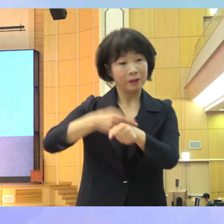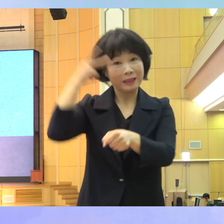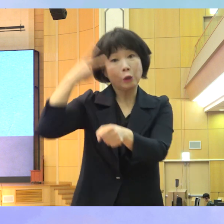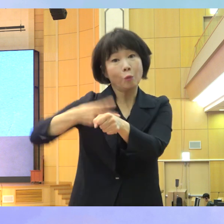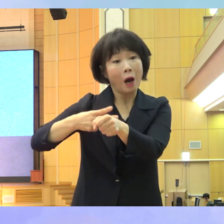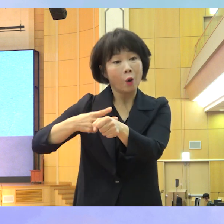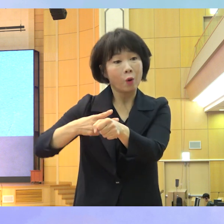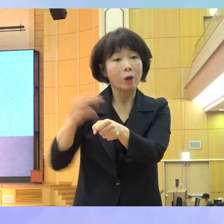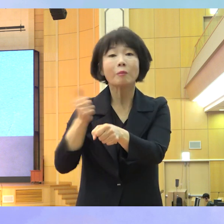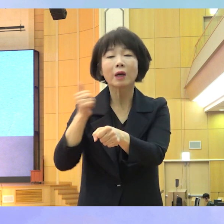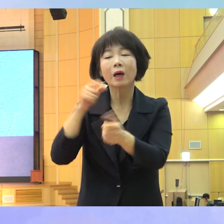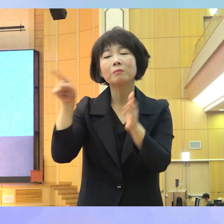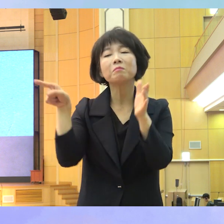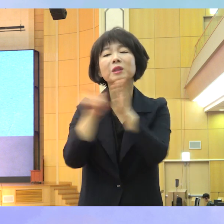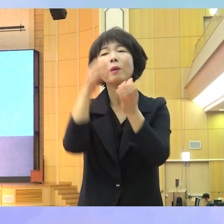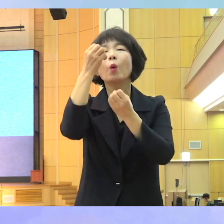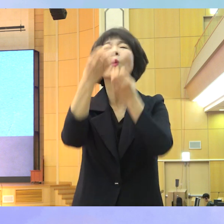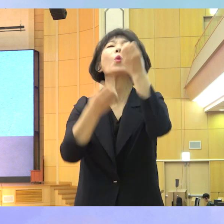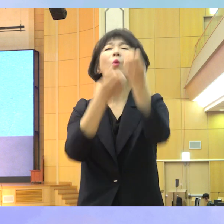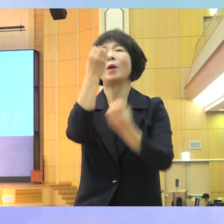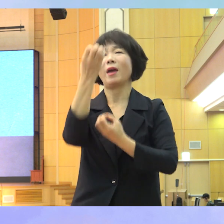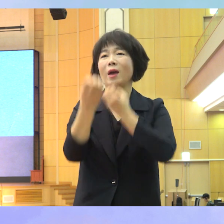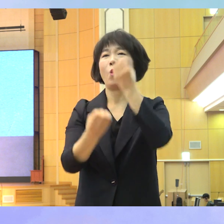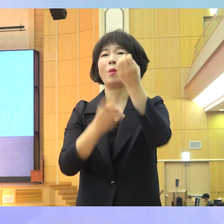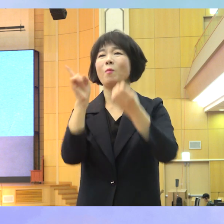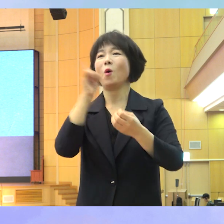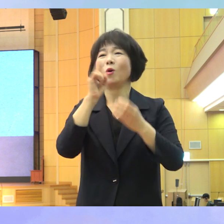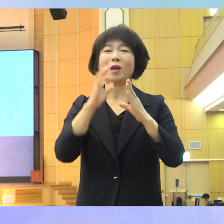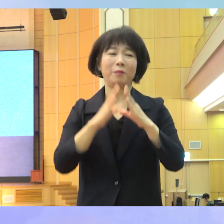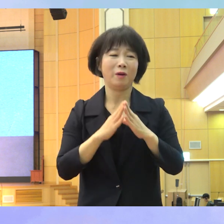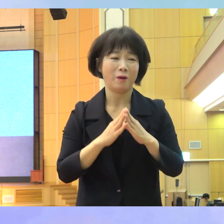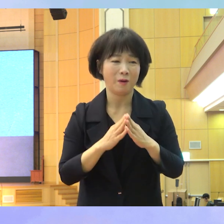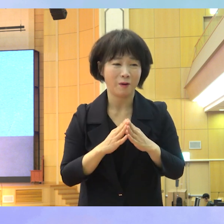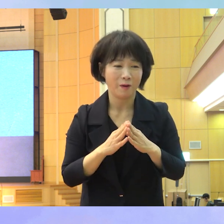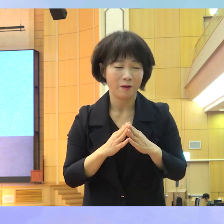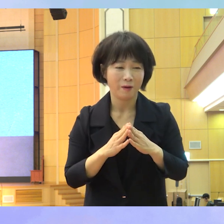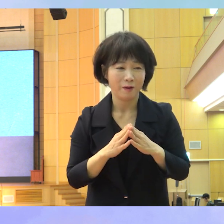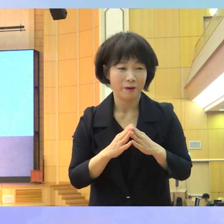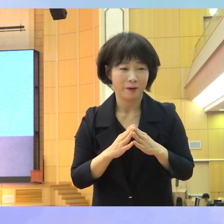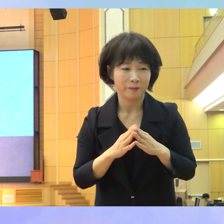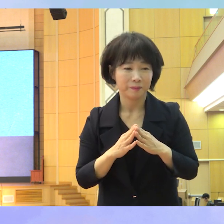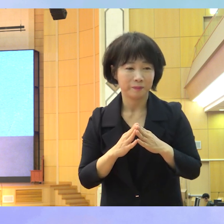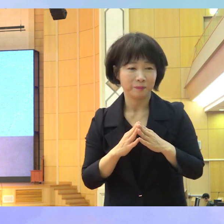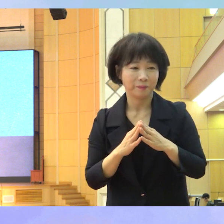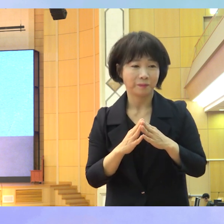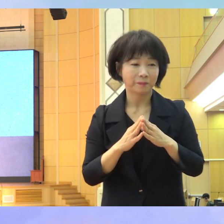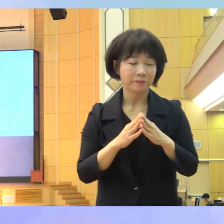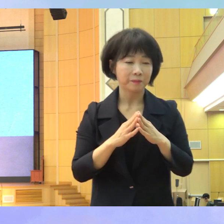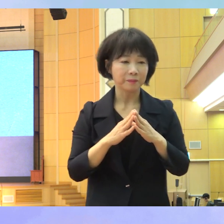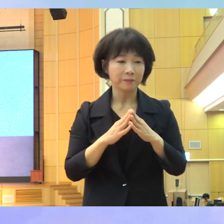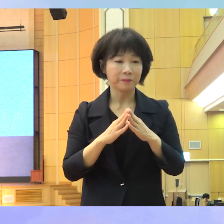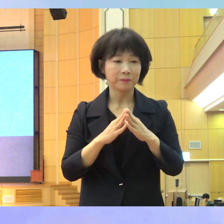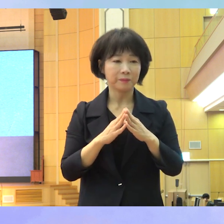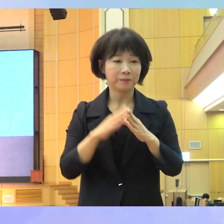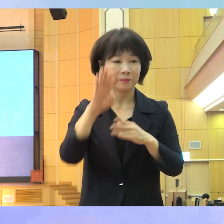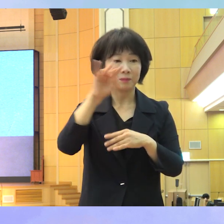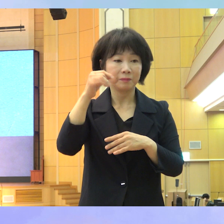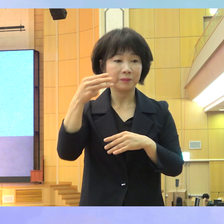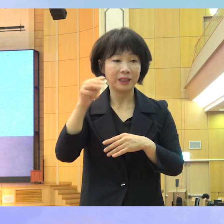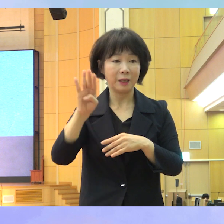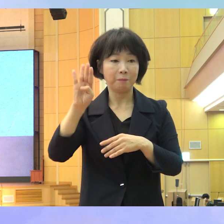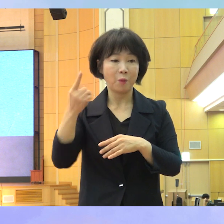당신의 신앙 목표이기도 하지만 우리에게 주는 교훈이자 신앙 목표. 빌립보서 3장 7절 말씀부터